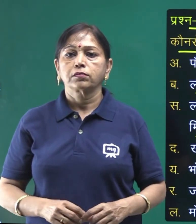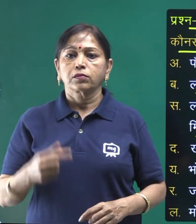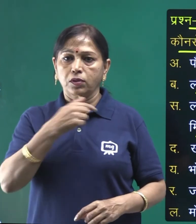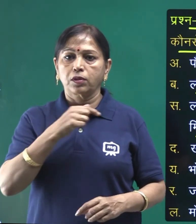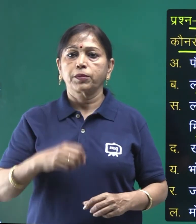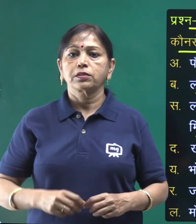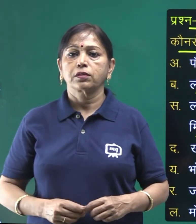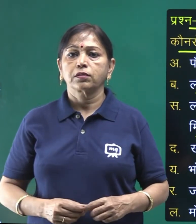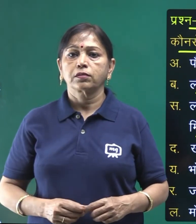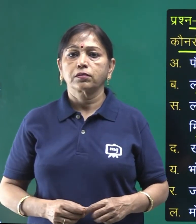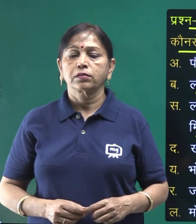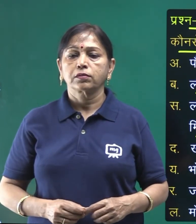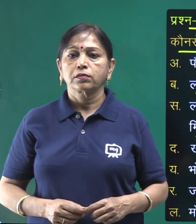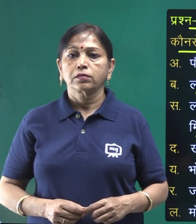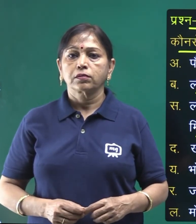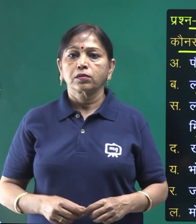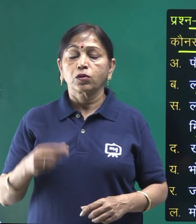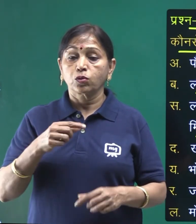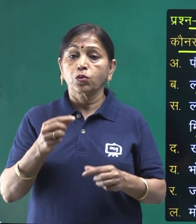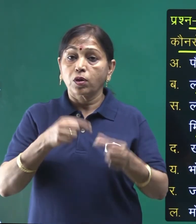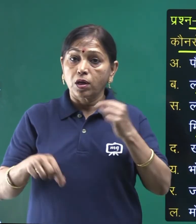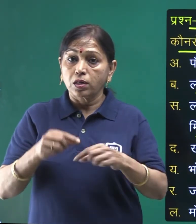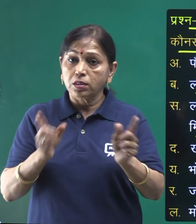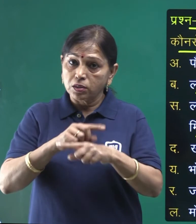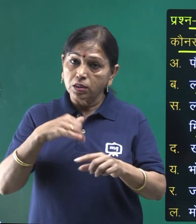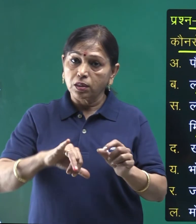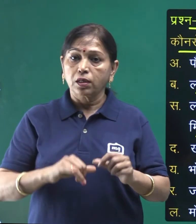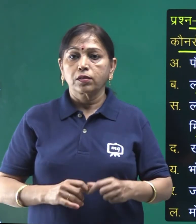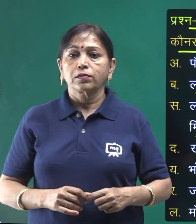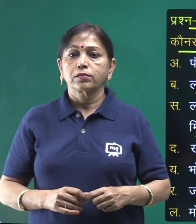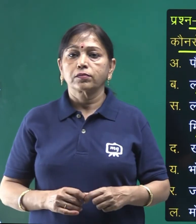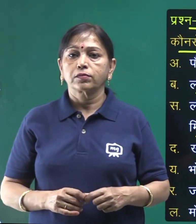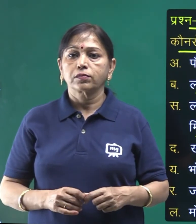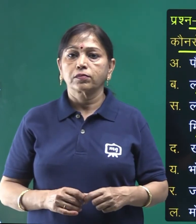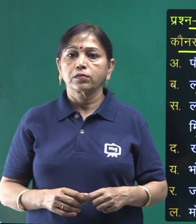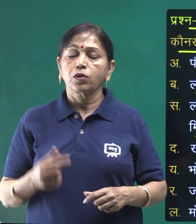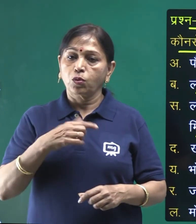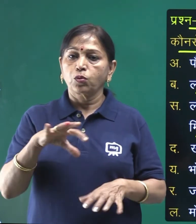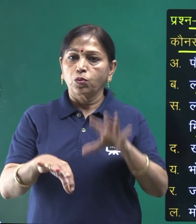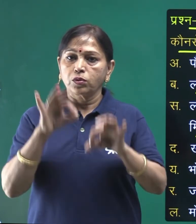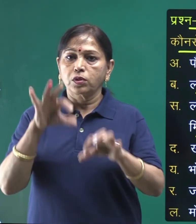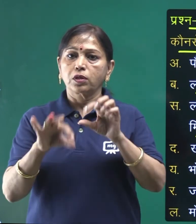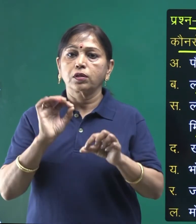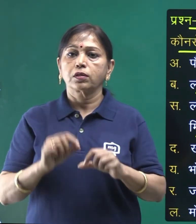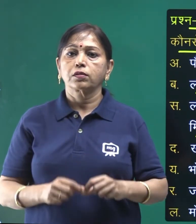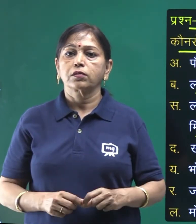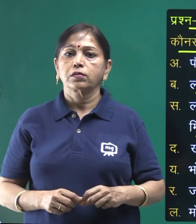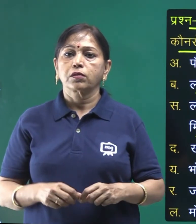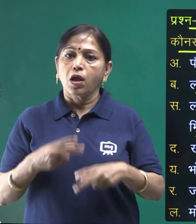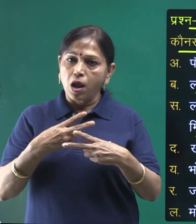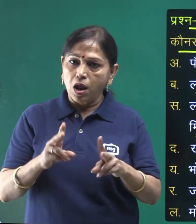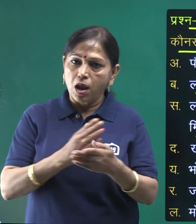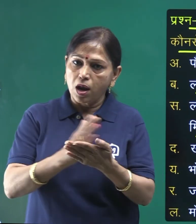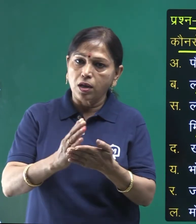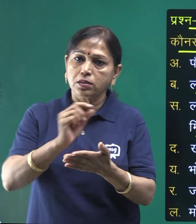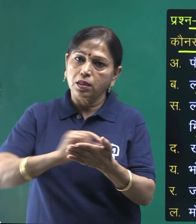इनमें से जो रासायनिक परिवर्तन है उनको छांटकर अलग से लिखना